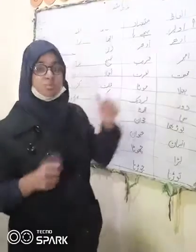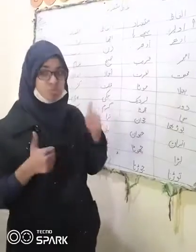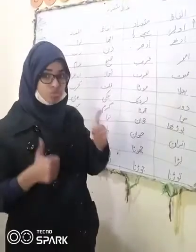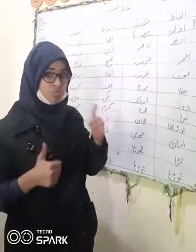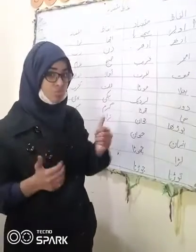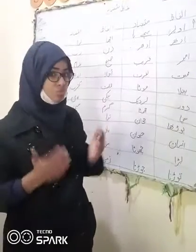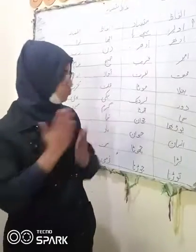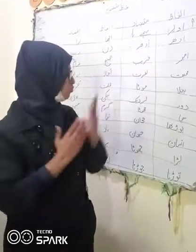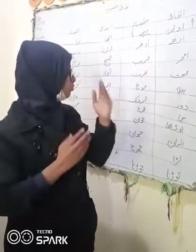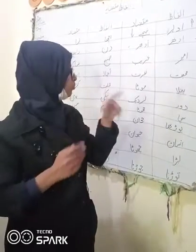पतला